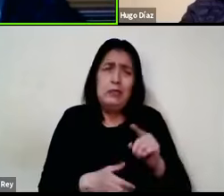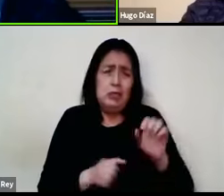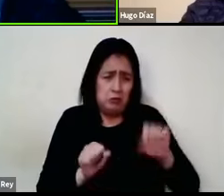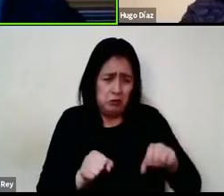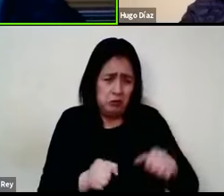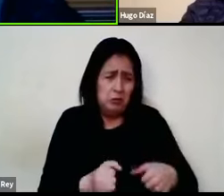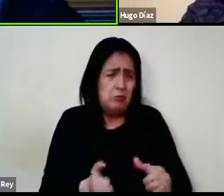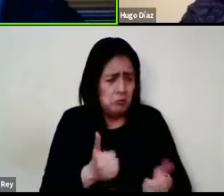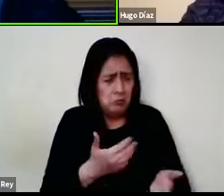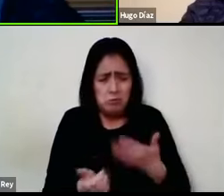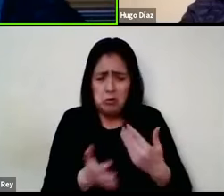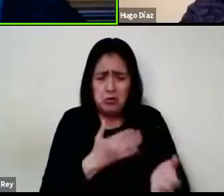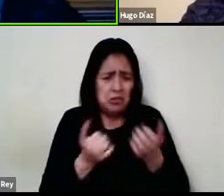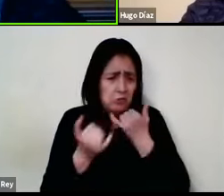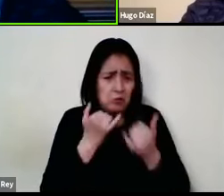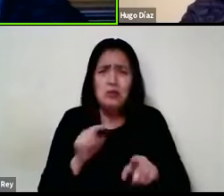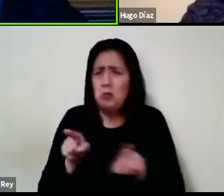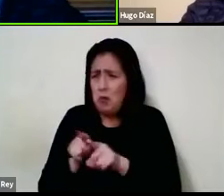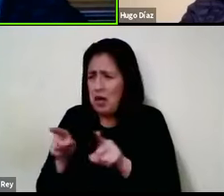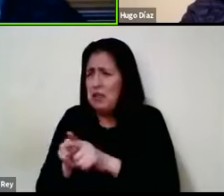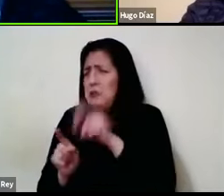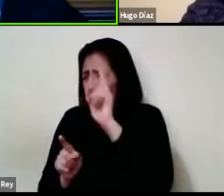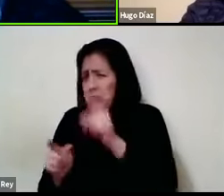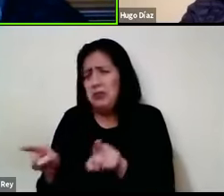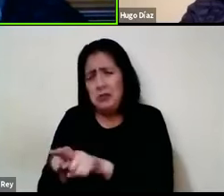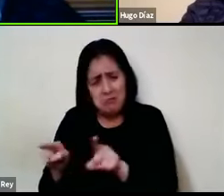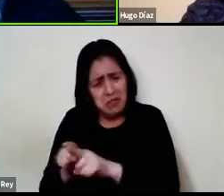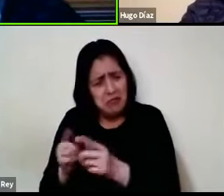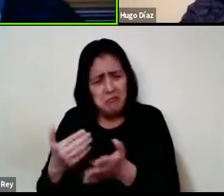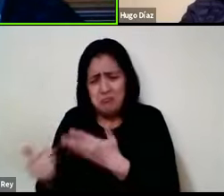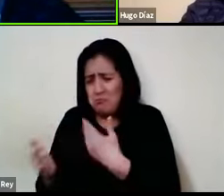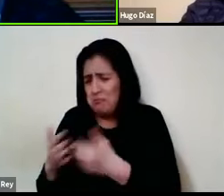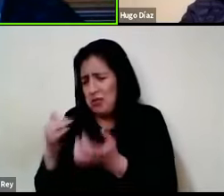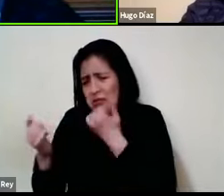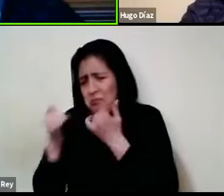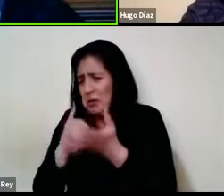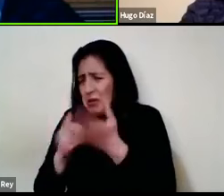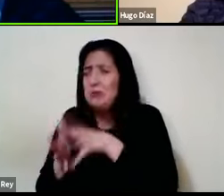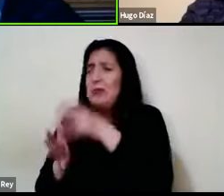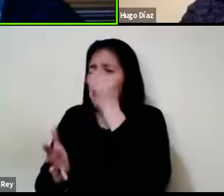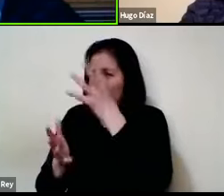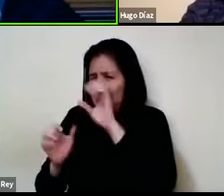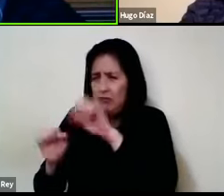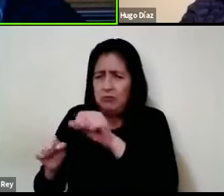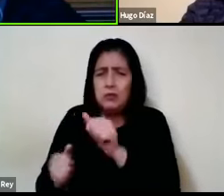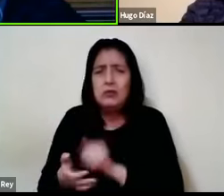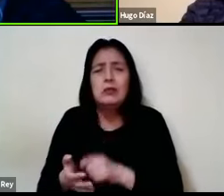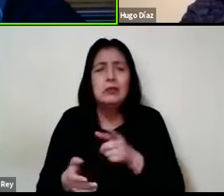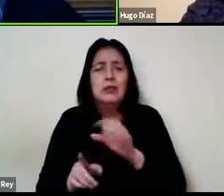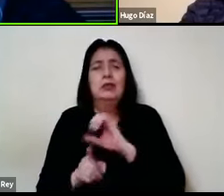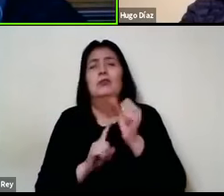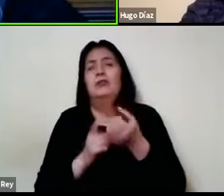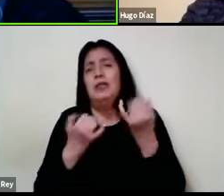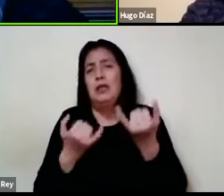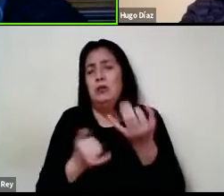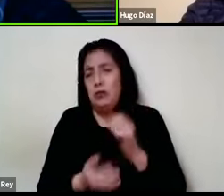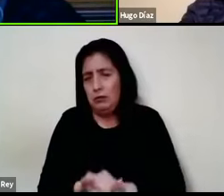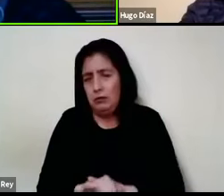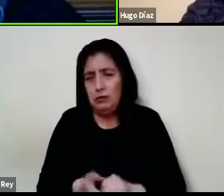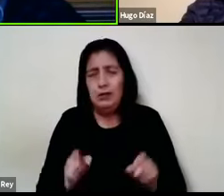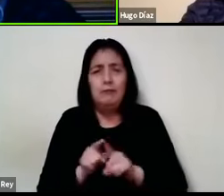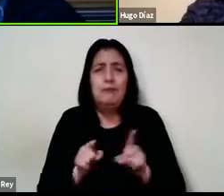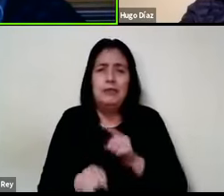entre maestros también debemos fomentar el miedo al error y estamos siempre para aprender. Y eso es lo que la sociedad ahorita también